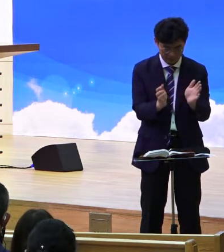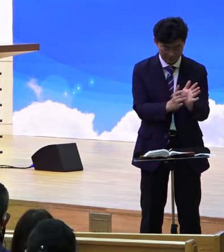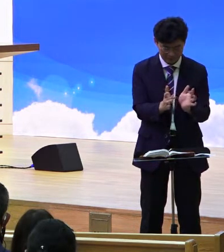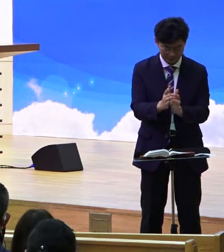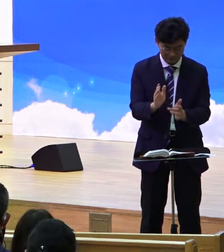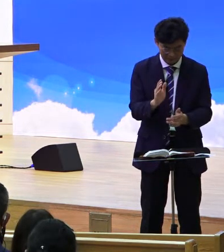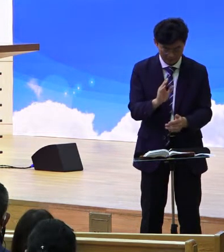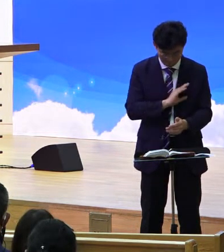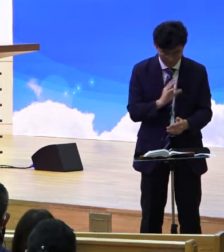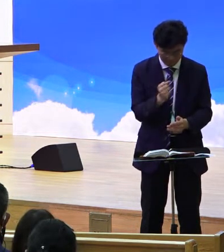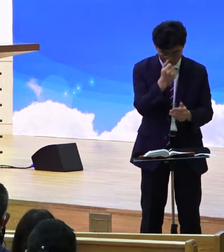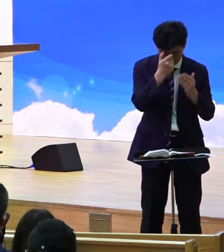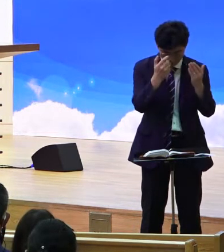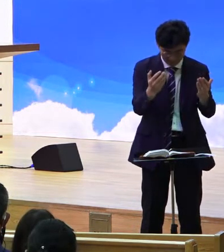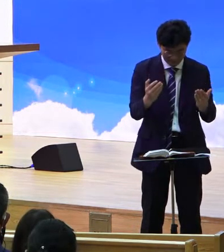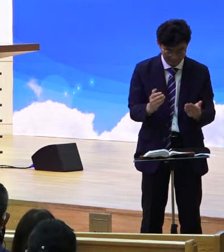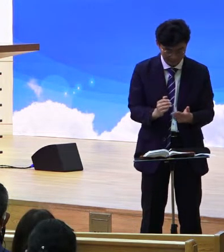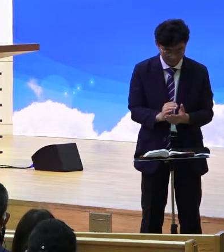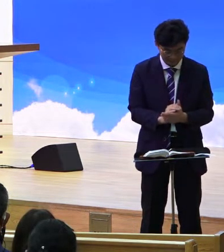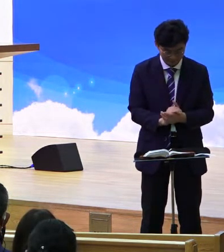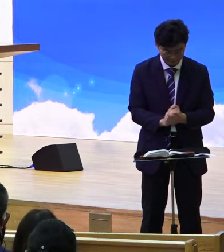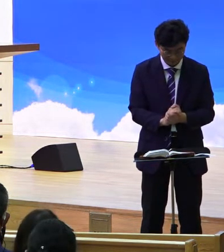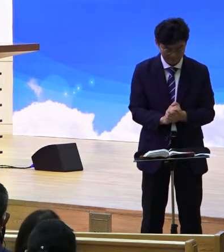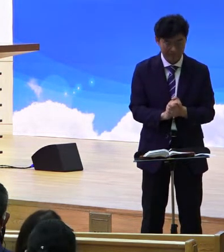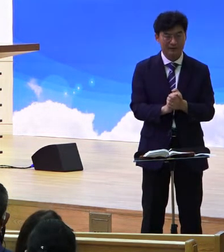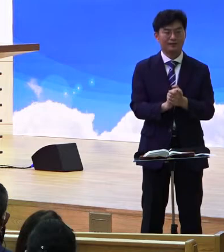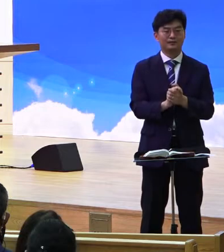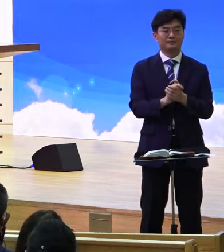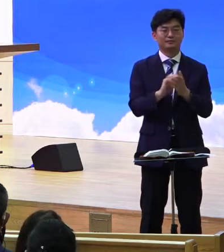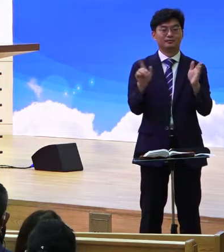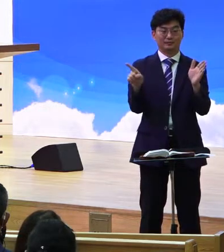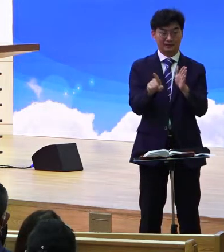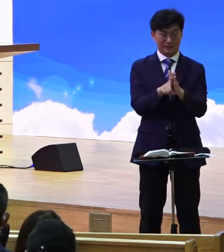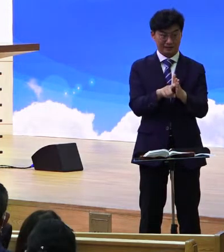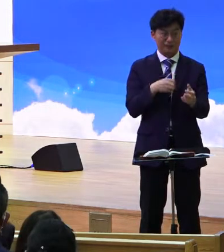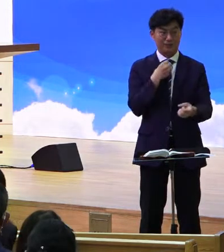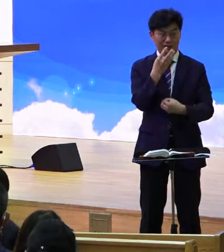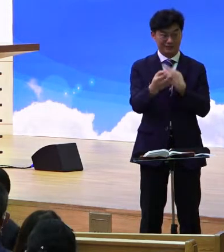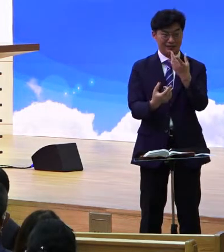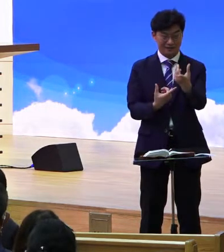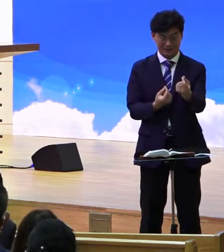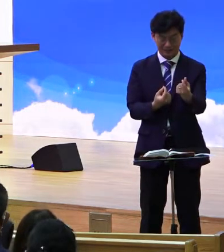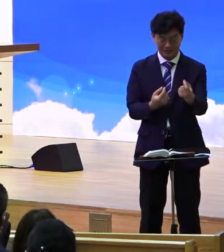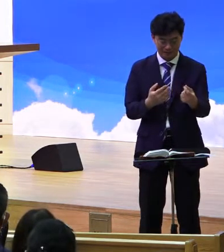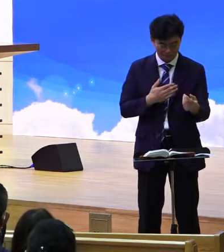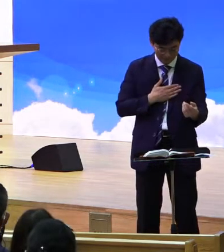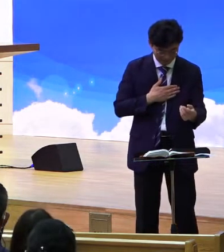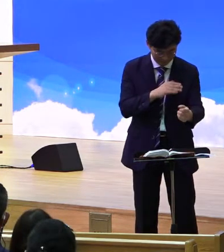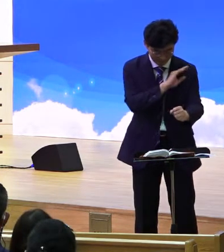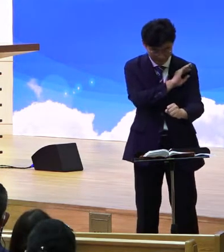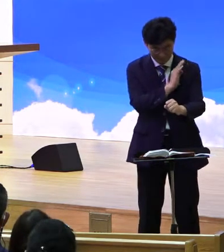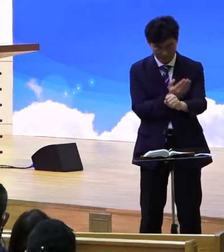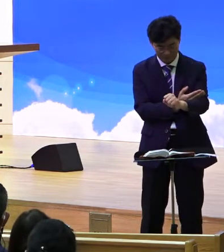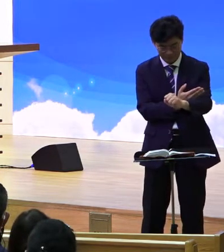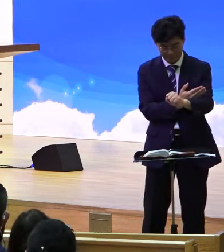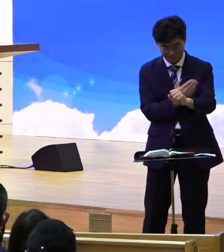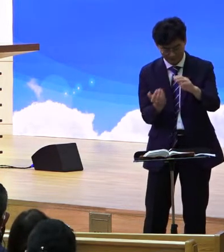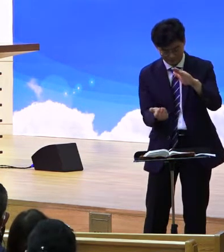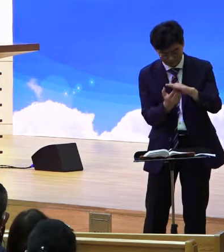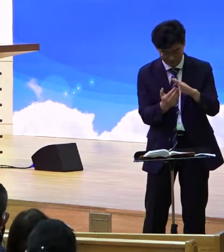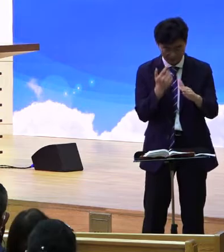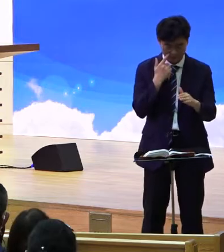기원하옵나이다. 아멘. 다같이 사도신경으로 우리의 신앙을 고백하겠습니다. 나는 전능하신 아버지